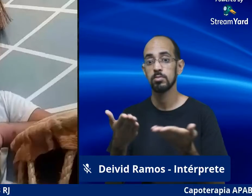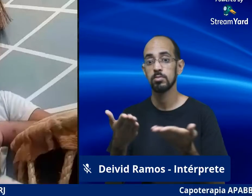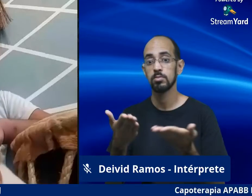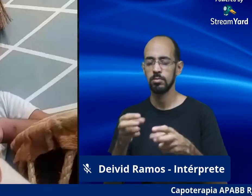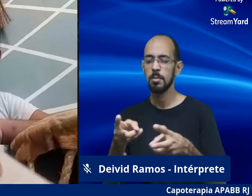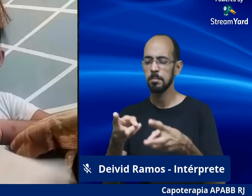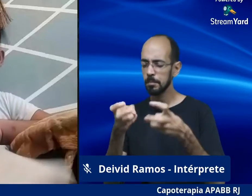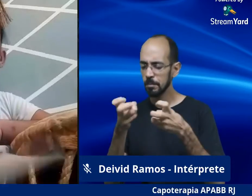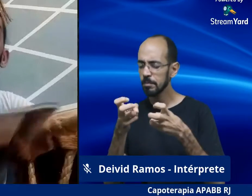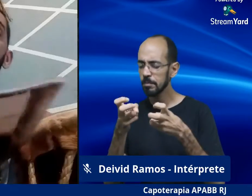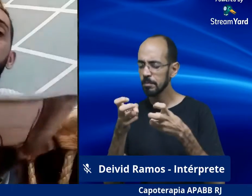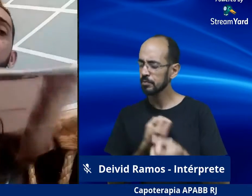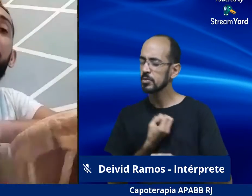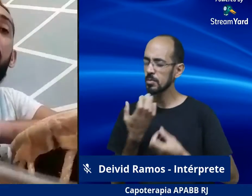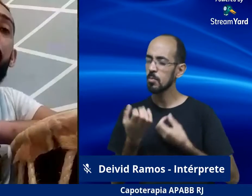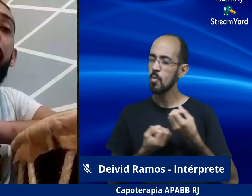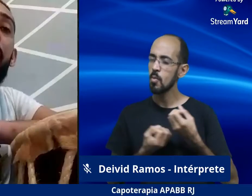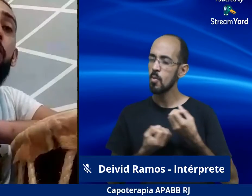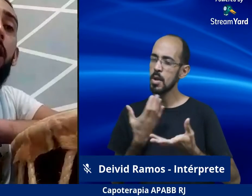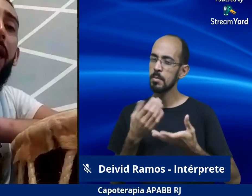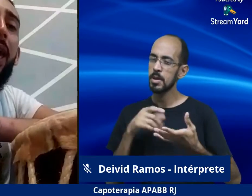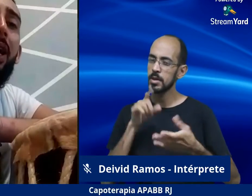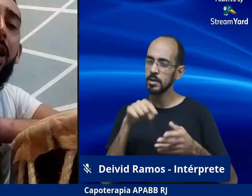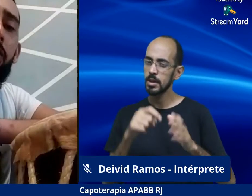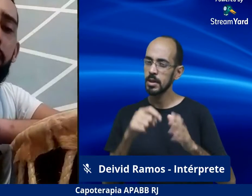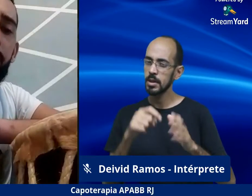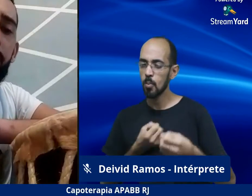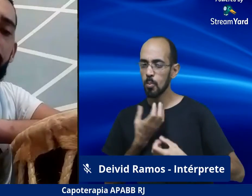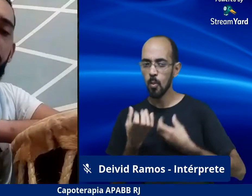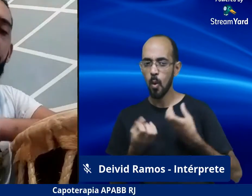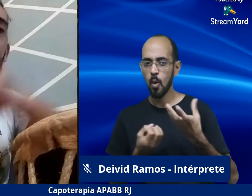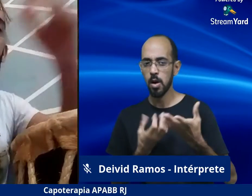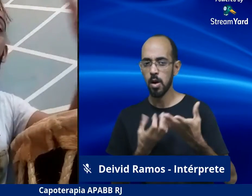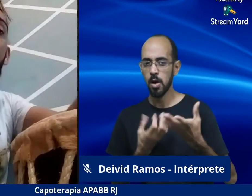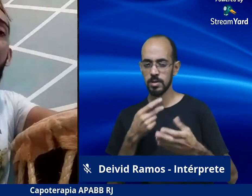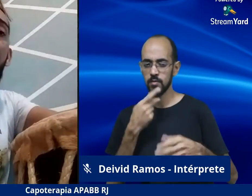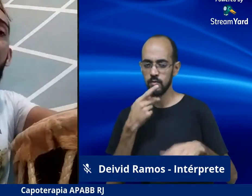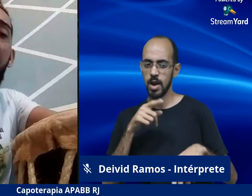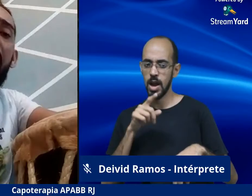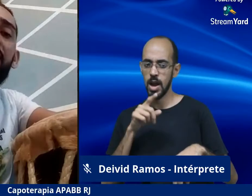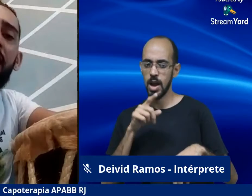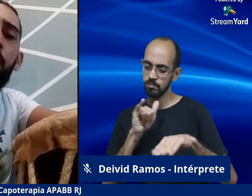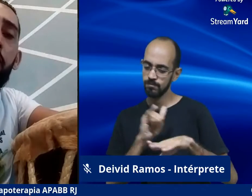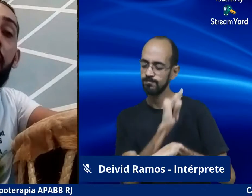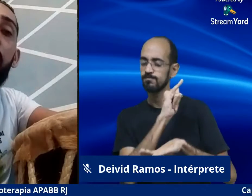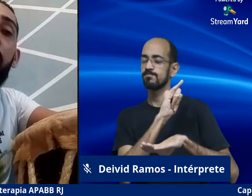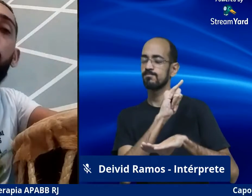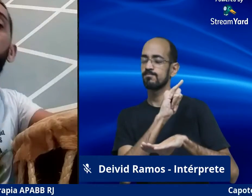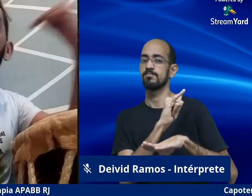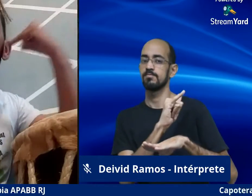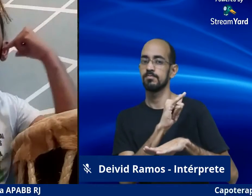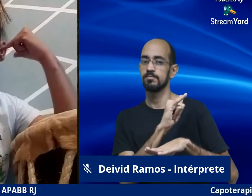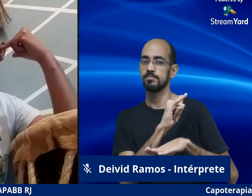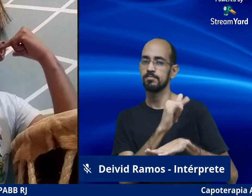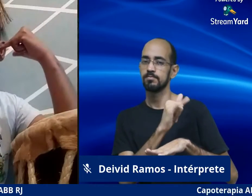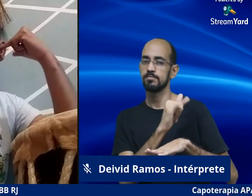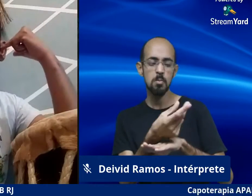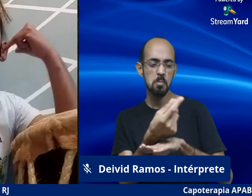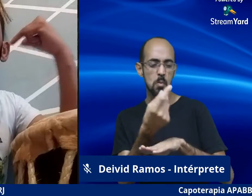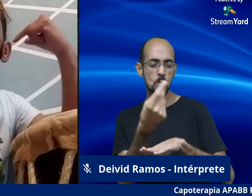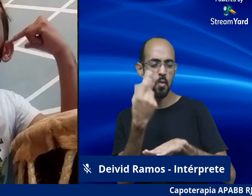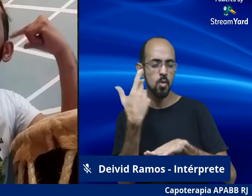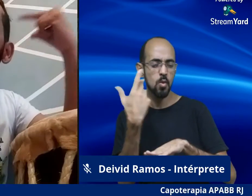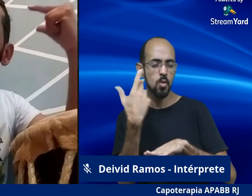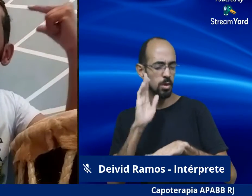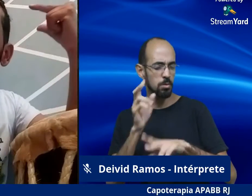música, né? Que é um poema chamado Engano. Há tempo tenho ouvido